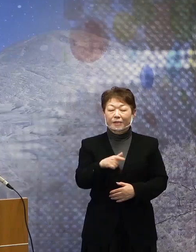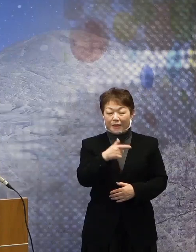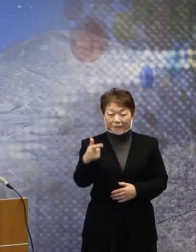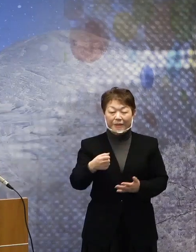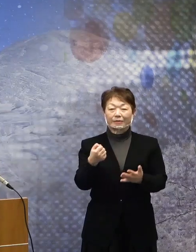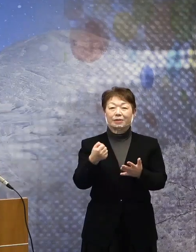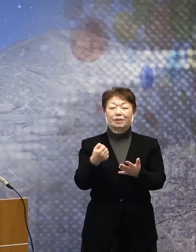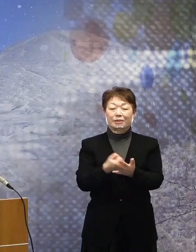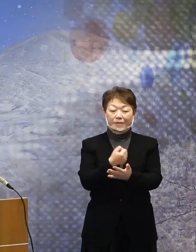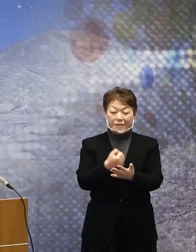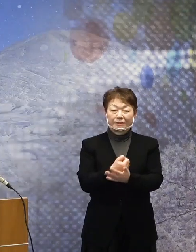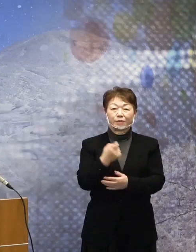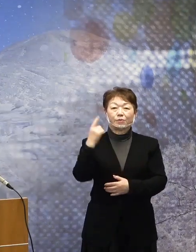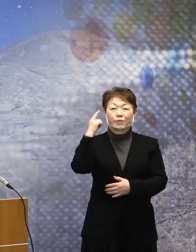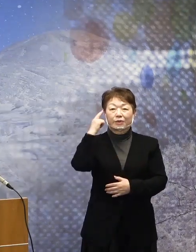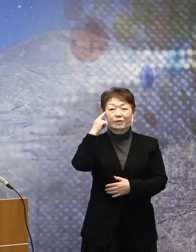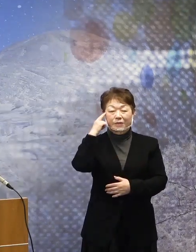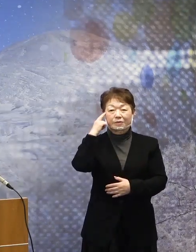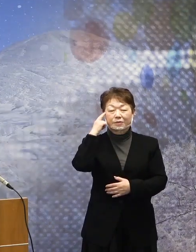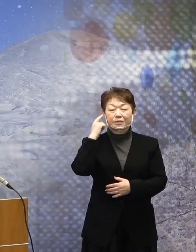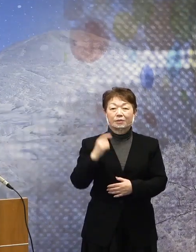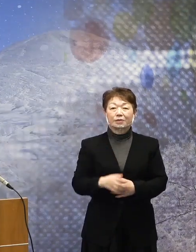念だと思っております。今回